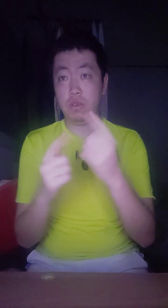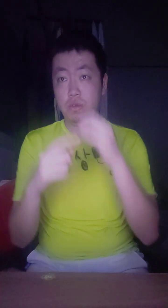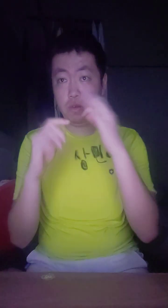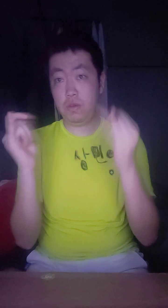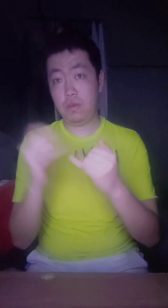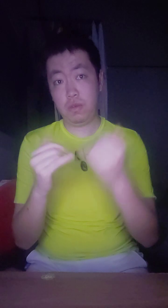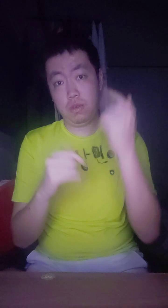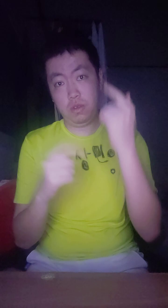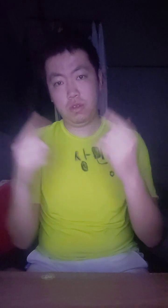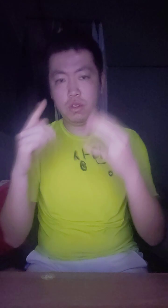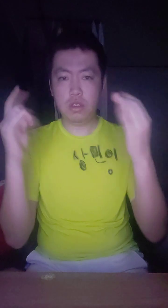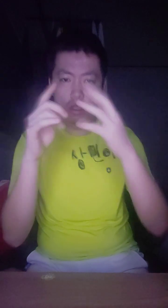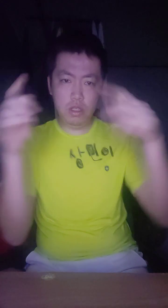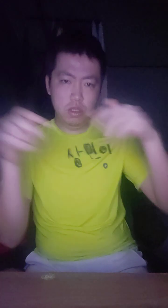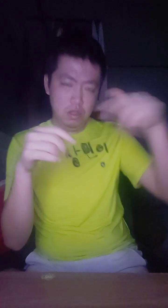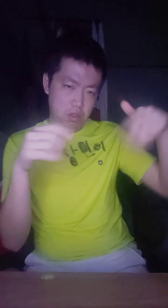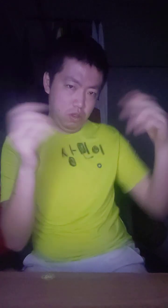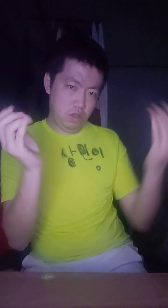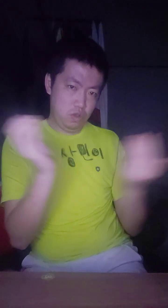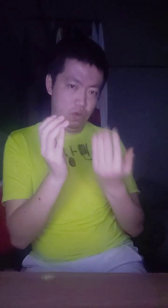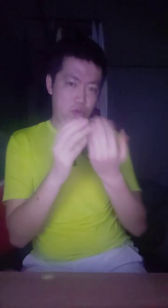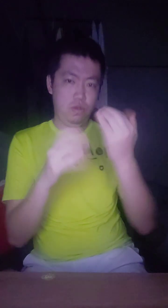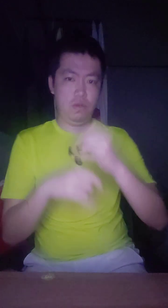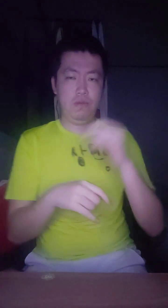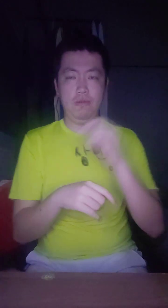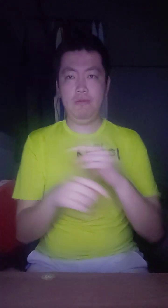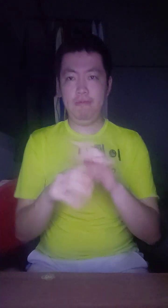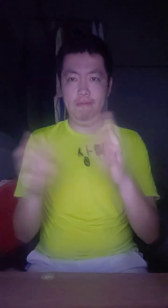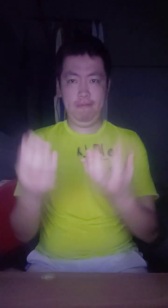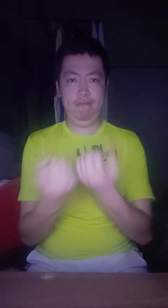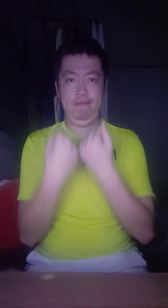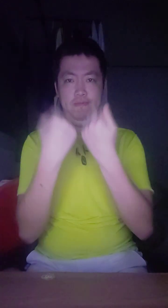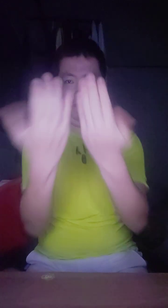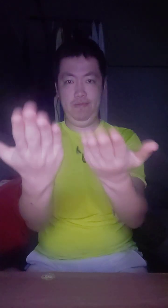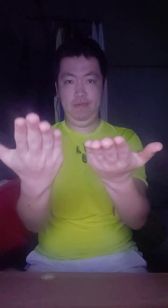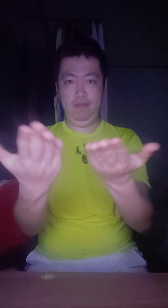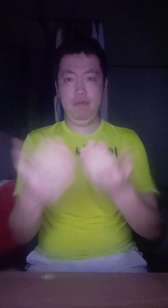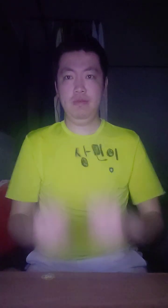급증하면서 오래된 변압기에 과부하가 걸린 겁니다. 보도에 최승훈 기자입니다.